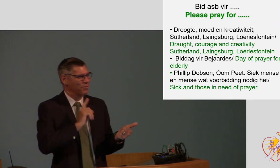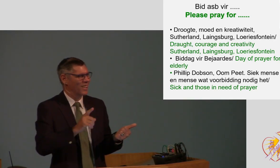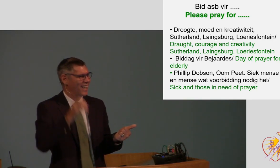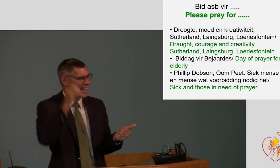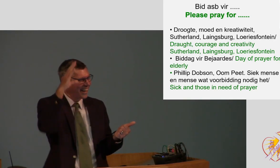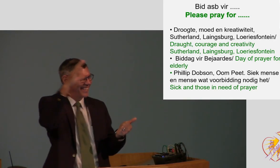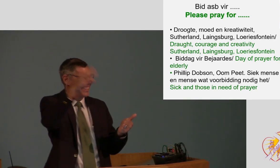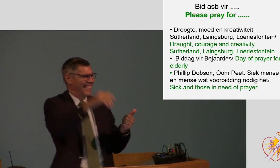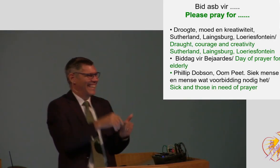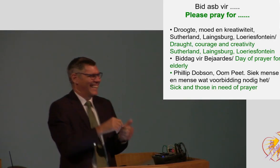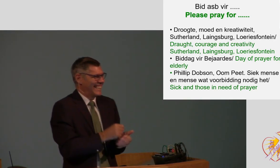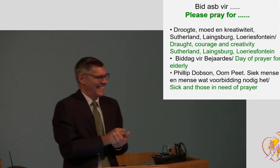geleerd, hè?